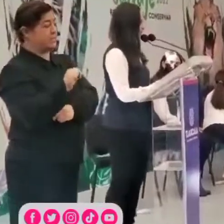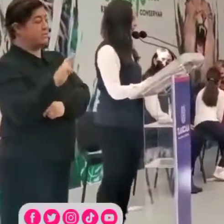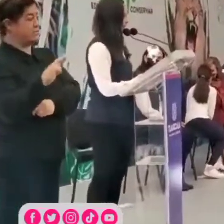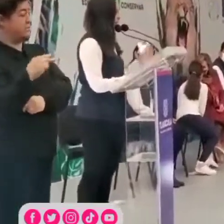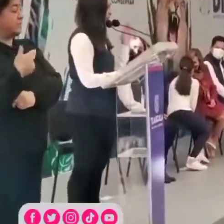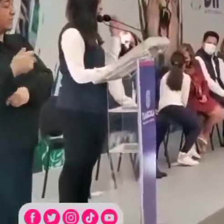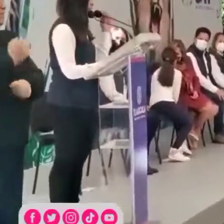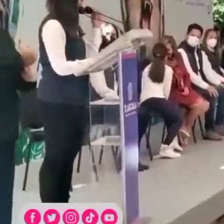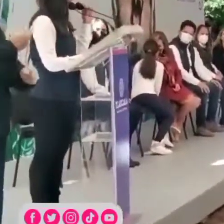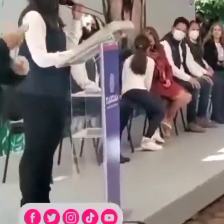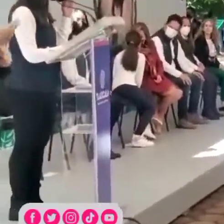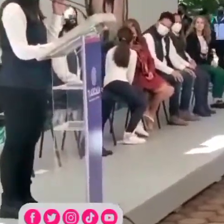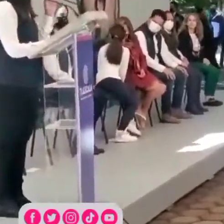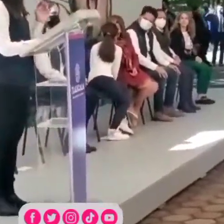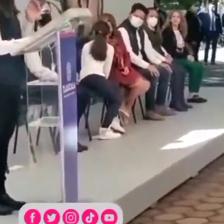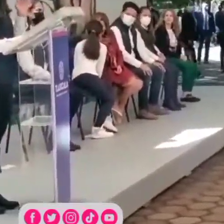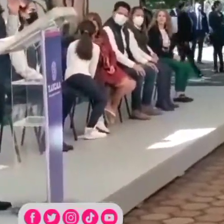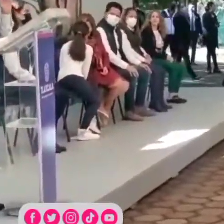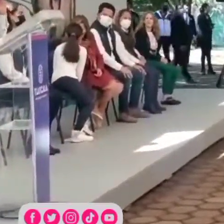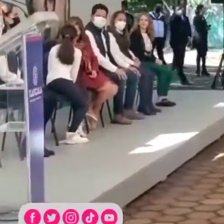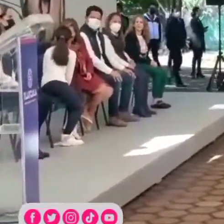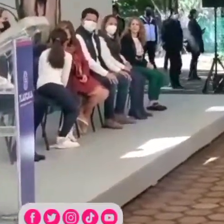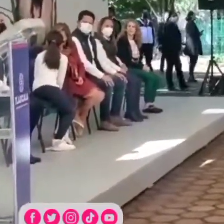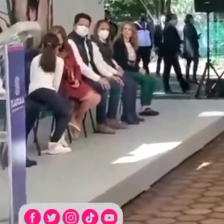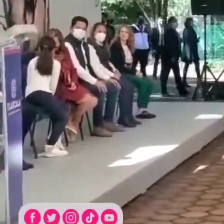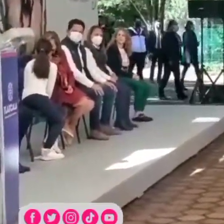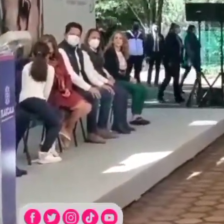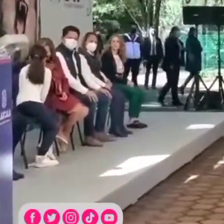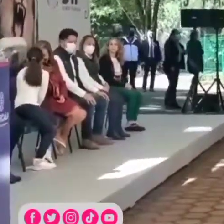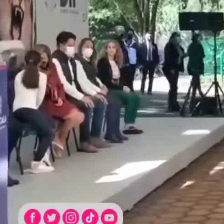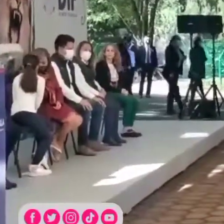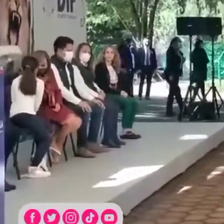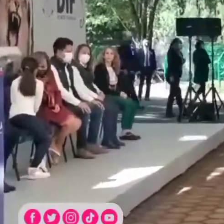Hernández, secretario del Medio Ambiente del estado de Tlaxcala, a la diputada Marcela González.